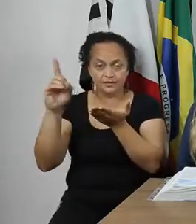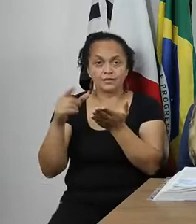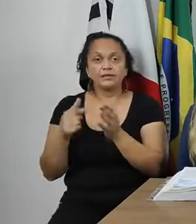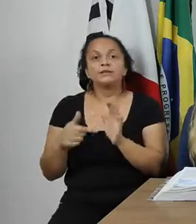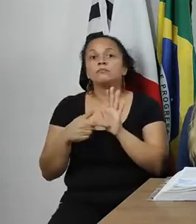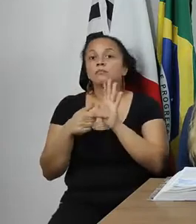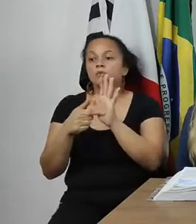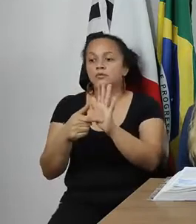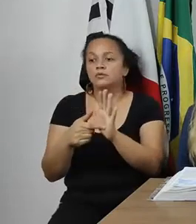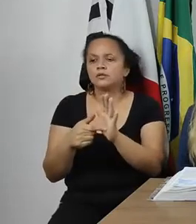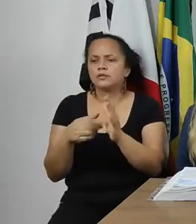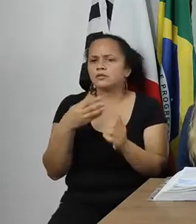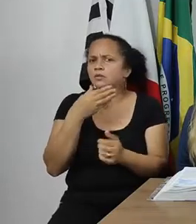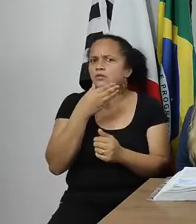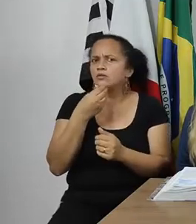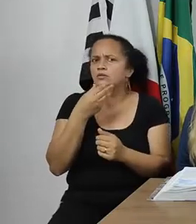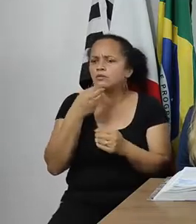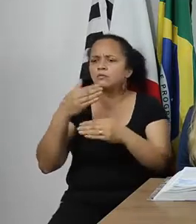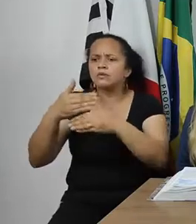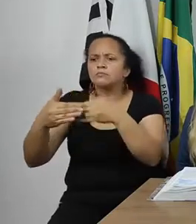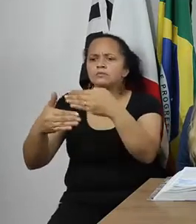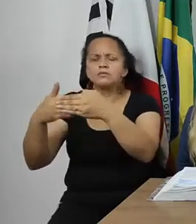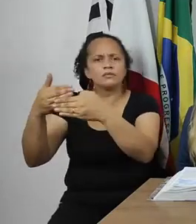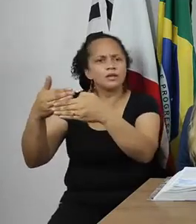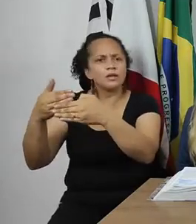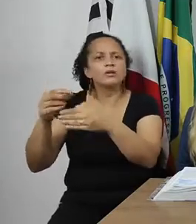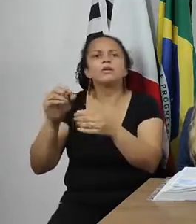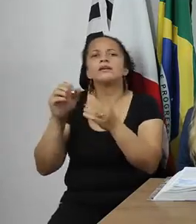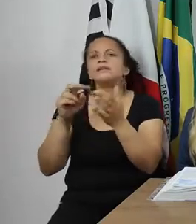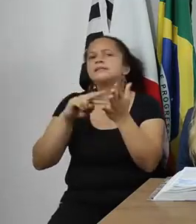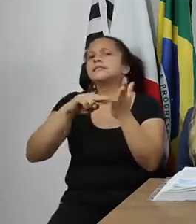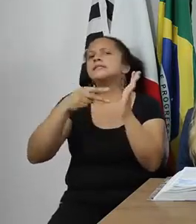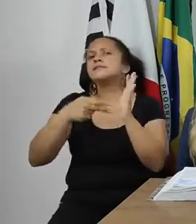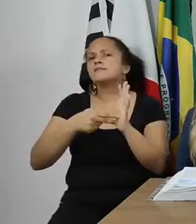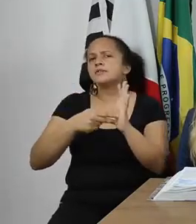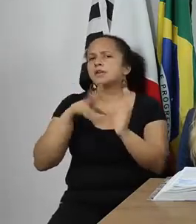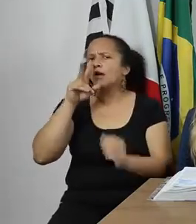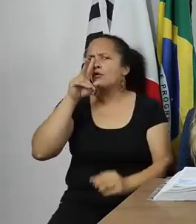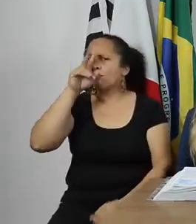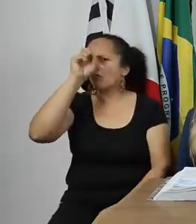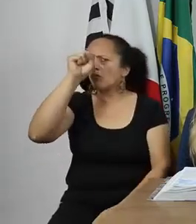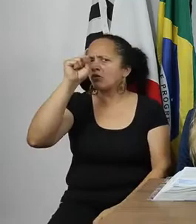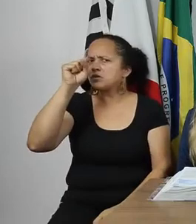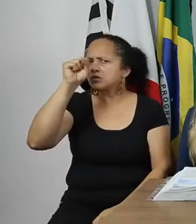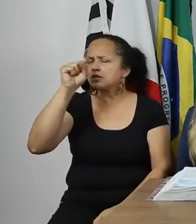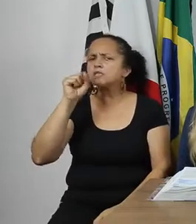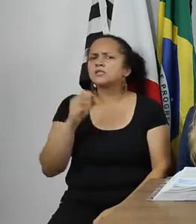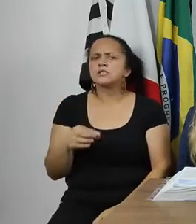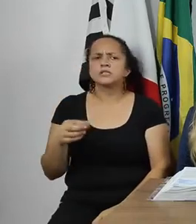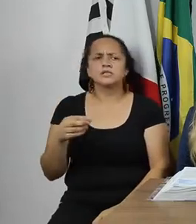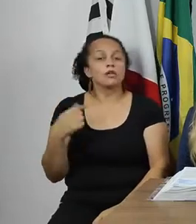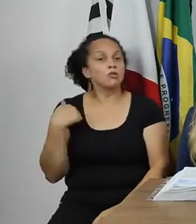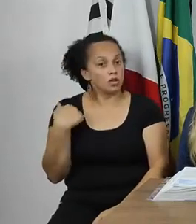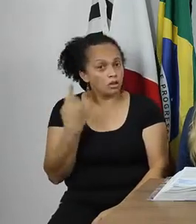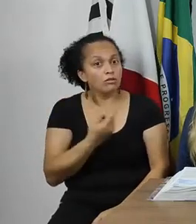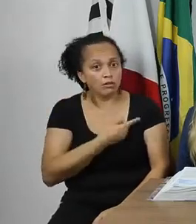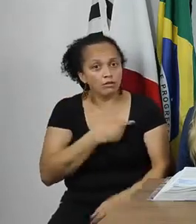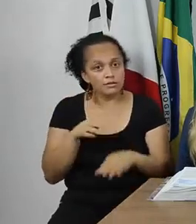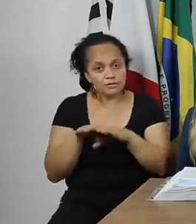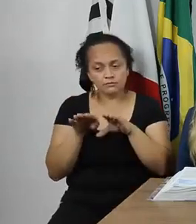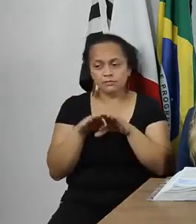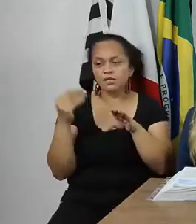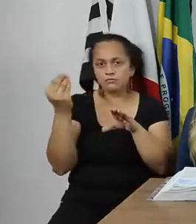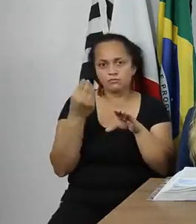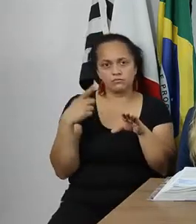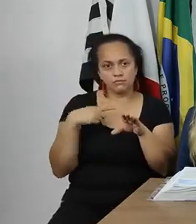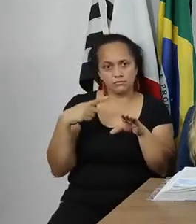levantou muralhas, isso quer dizer que ele se fortalecia, que é o nosso papel. Quando vem uma situação complicada, adversa